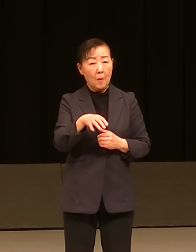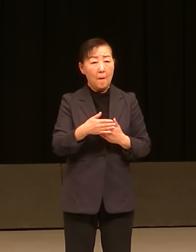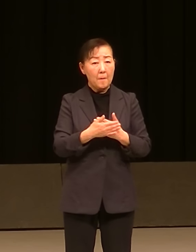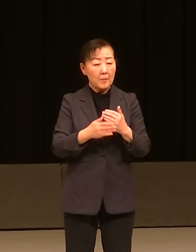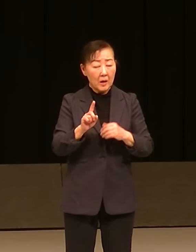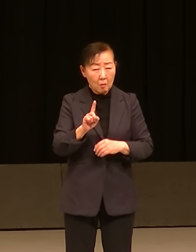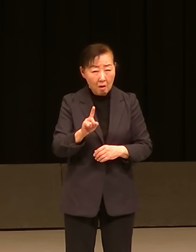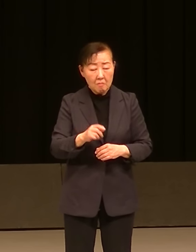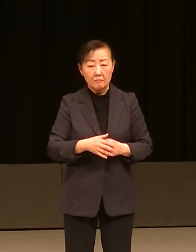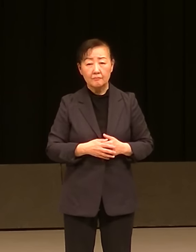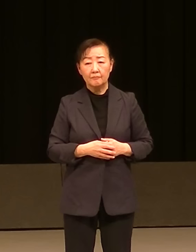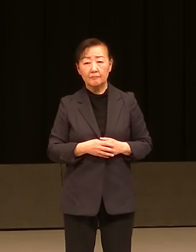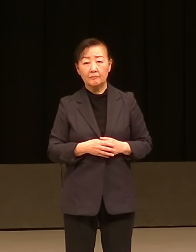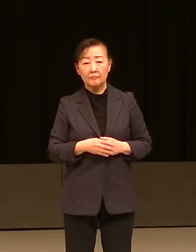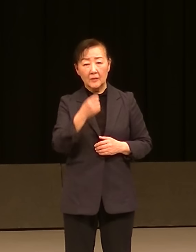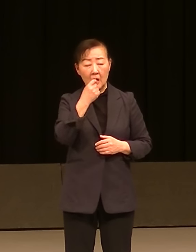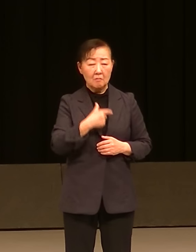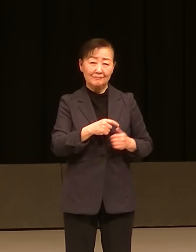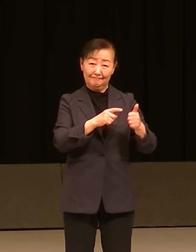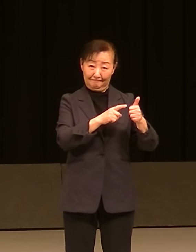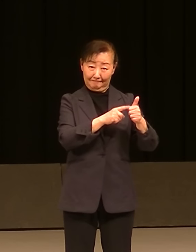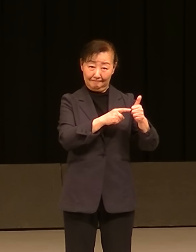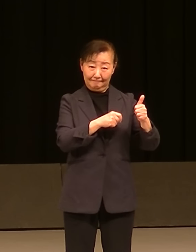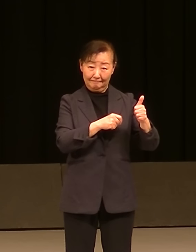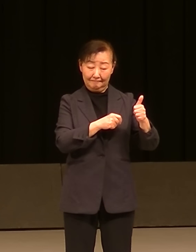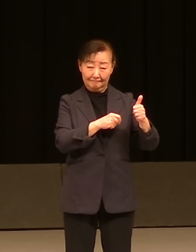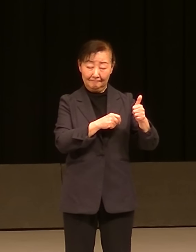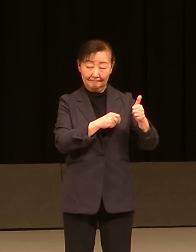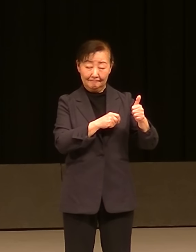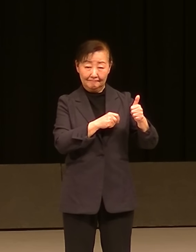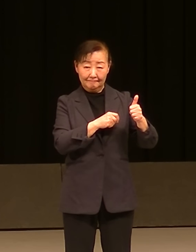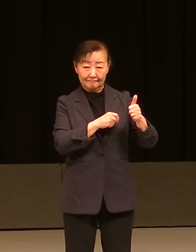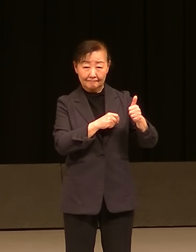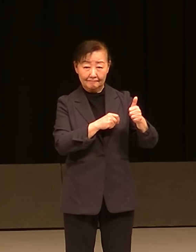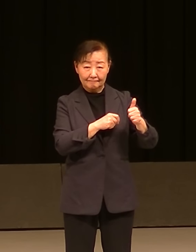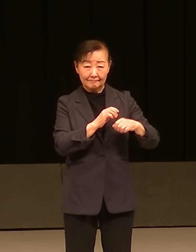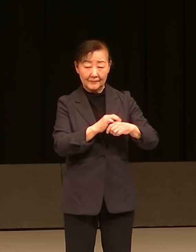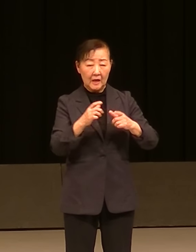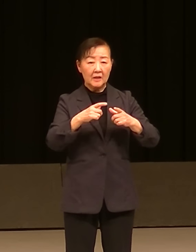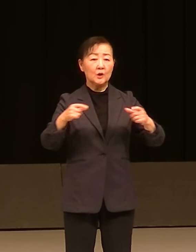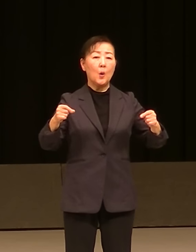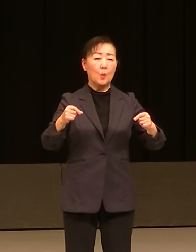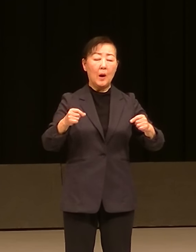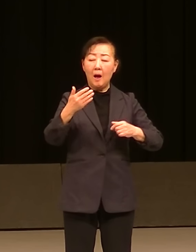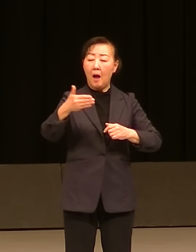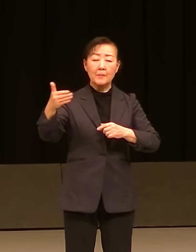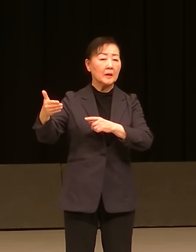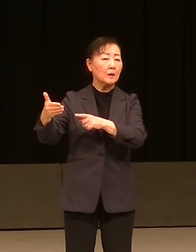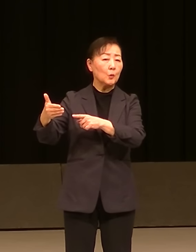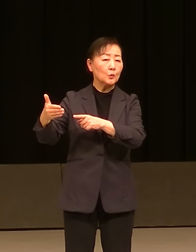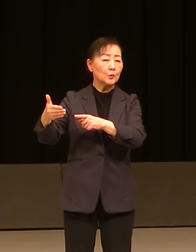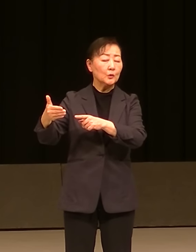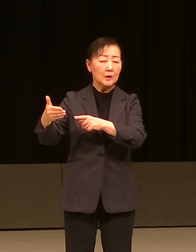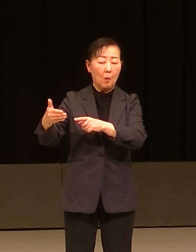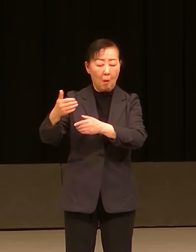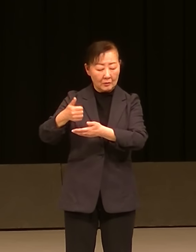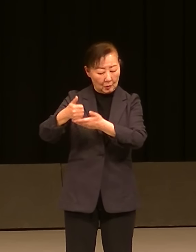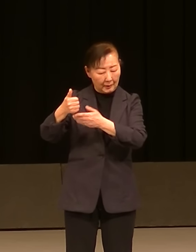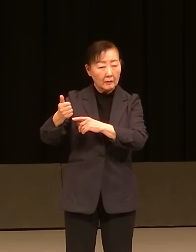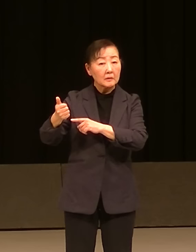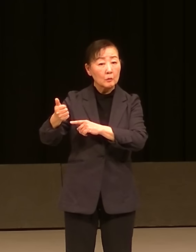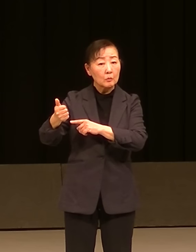と、それが船園愛男がですね、日本はアメリカという国を尊敬